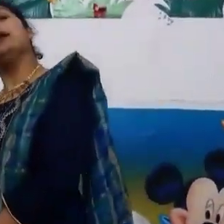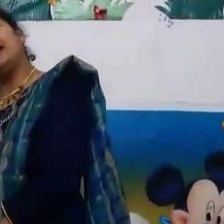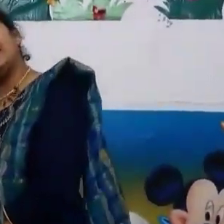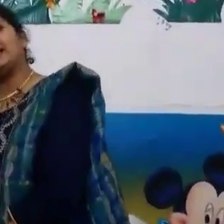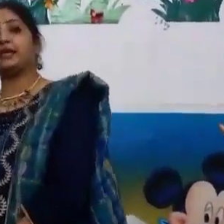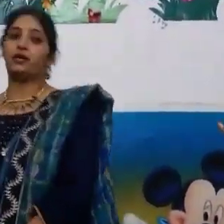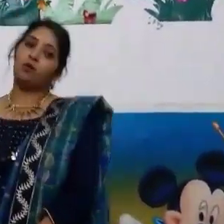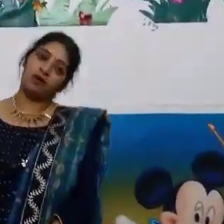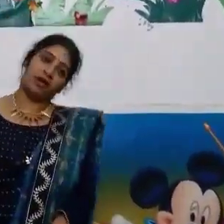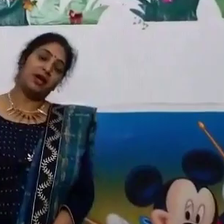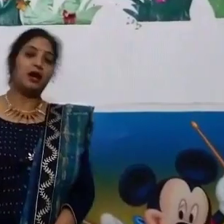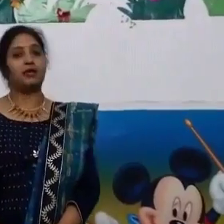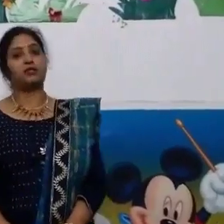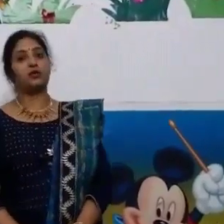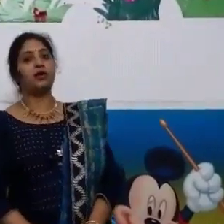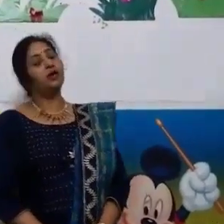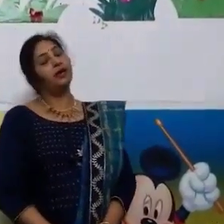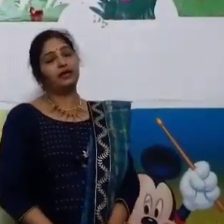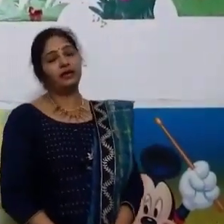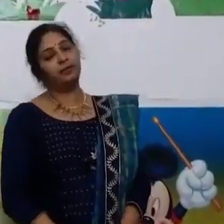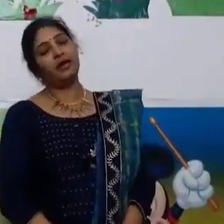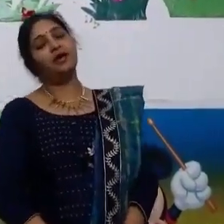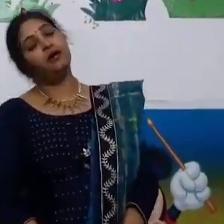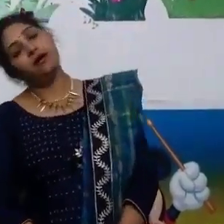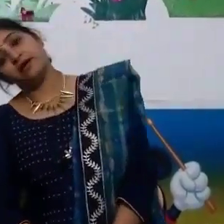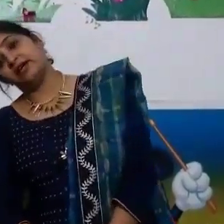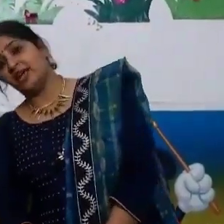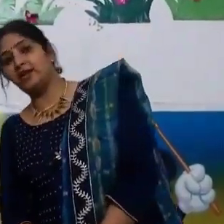की और लेदर की. ओके, अंडरस्टूड? क्लियर बेटा? ओके, थैंक यू.